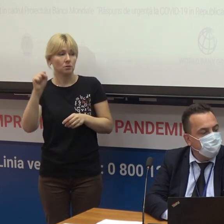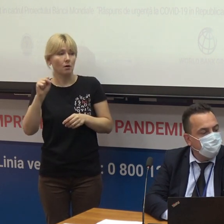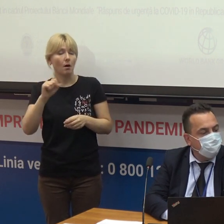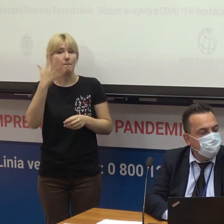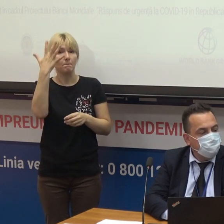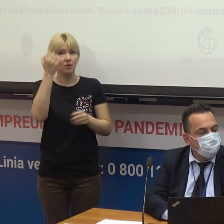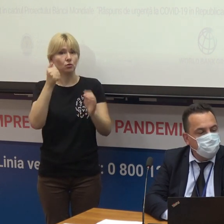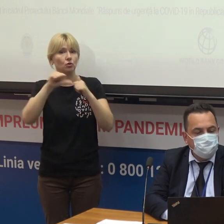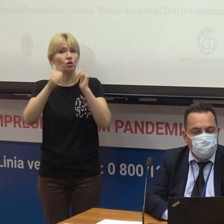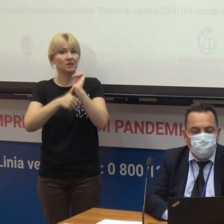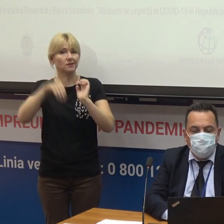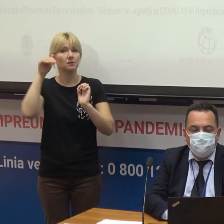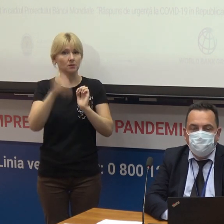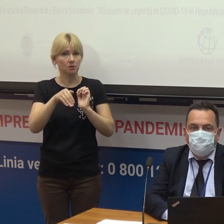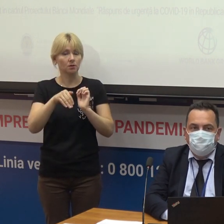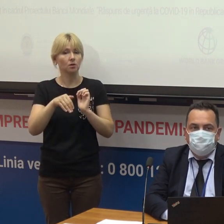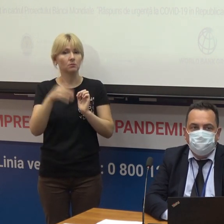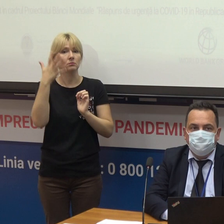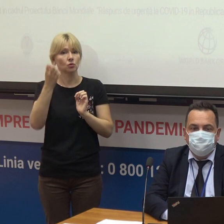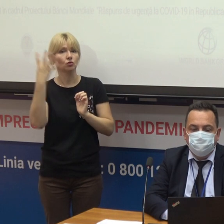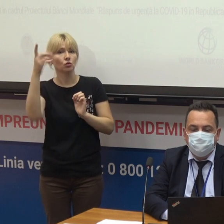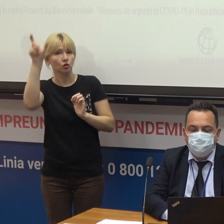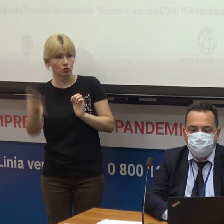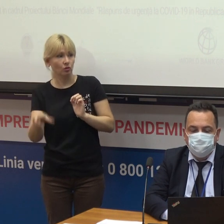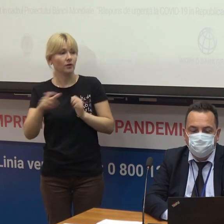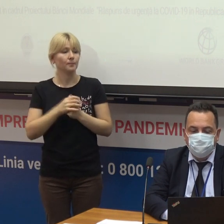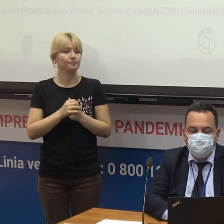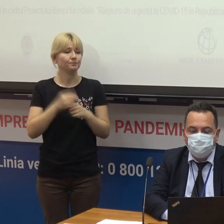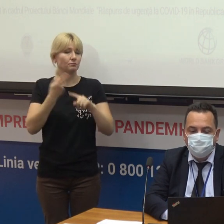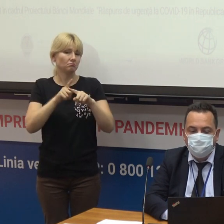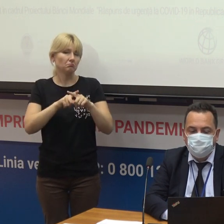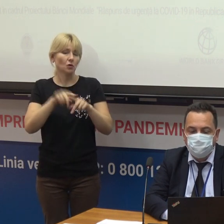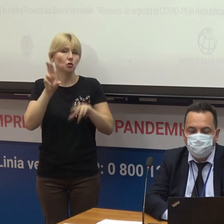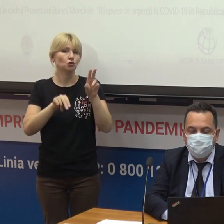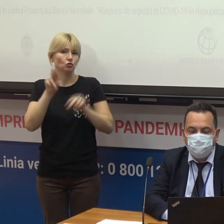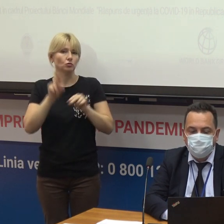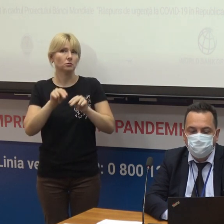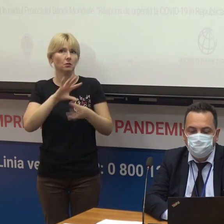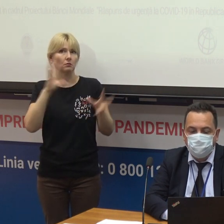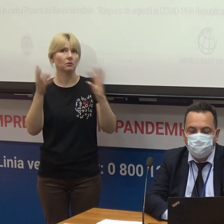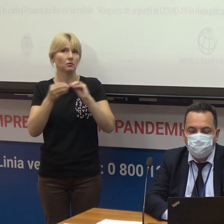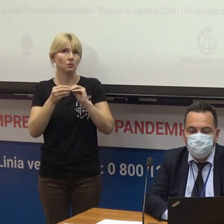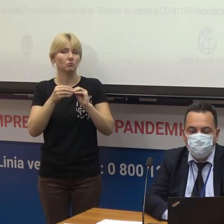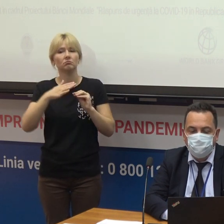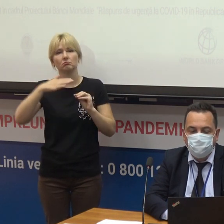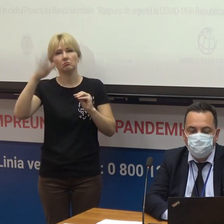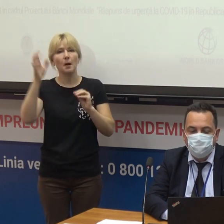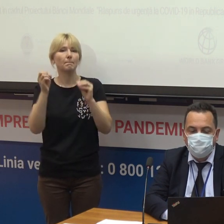constituie 516.504 persoane, ce constituie o acoperire vaccinală de